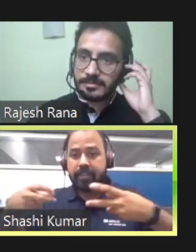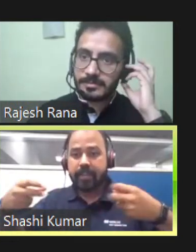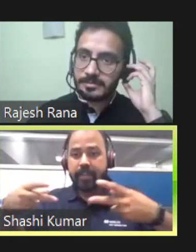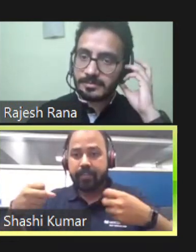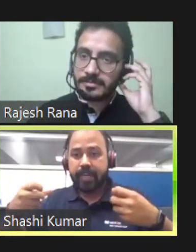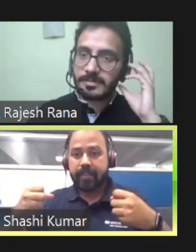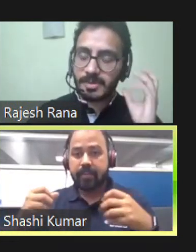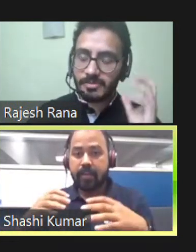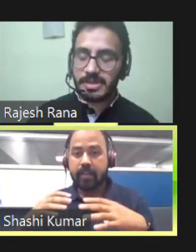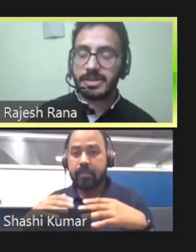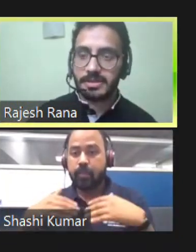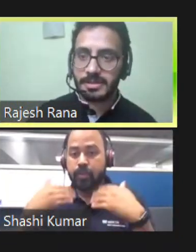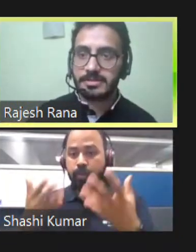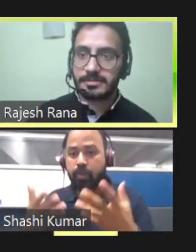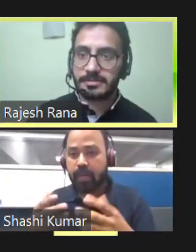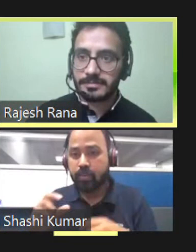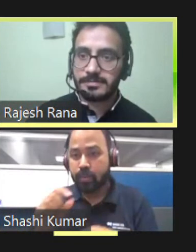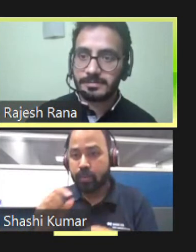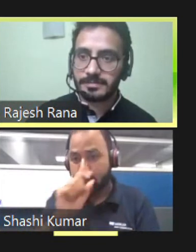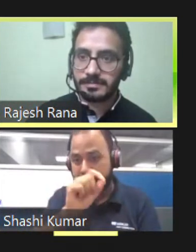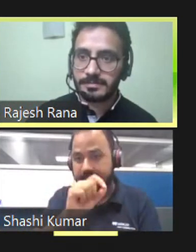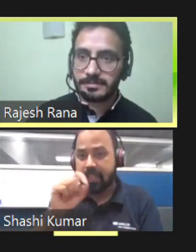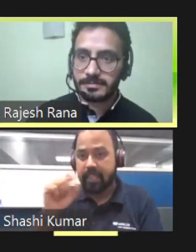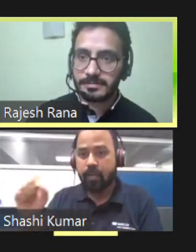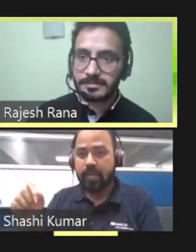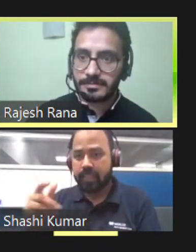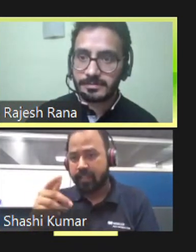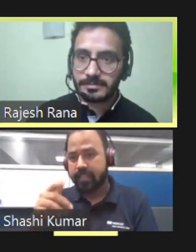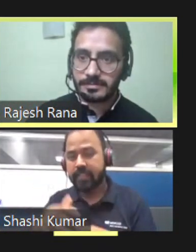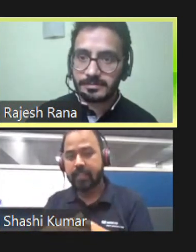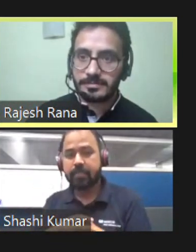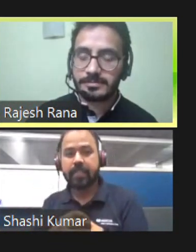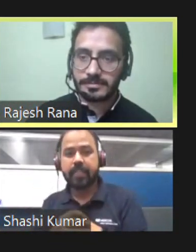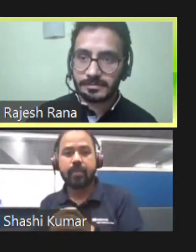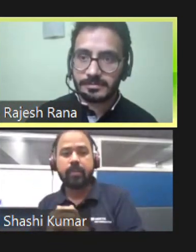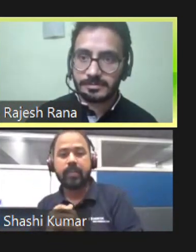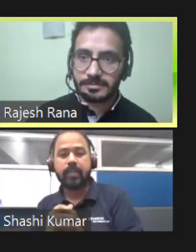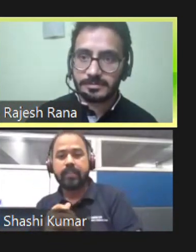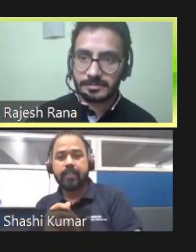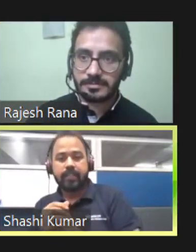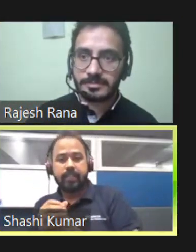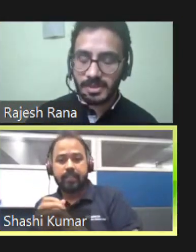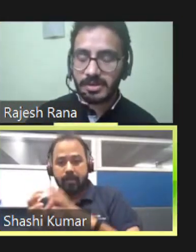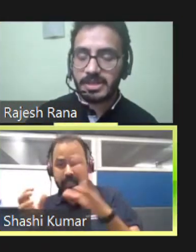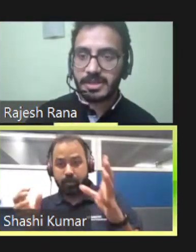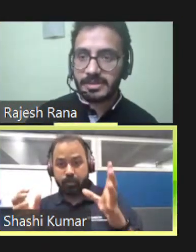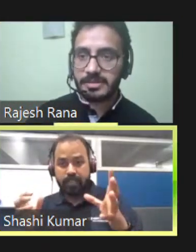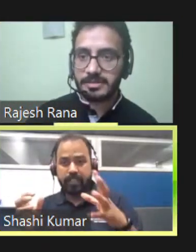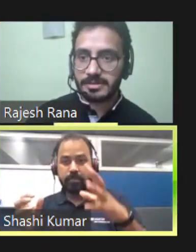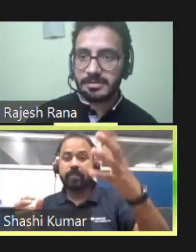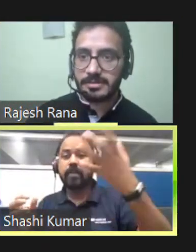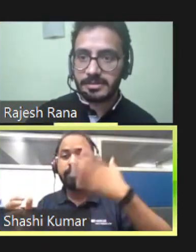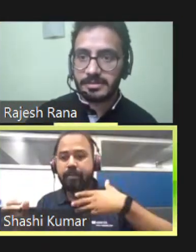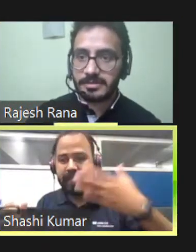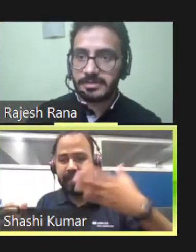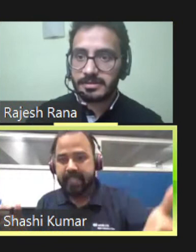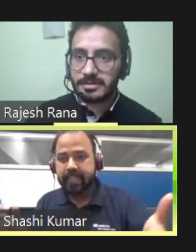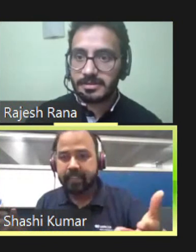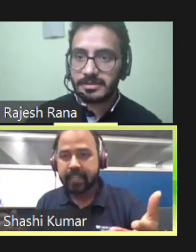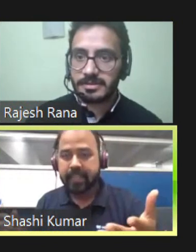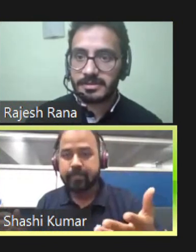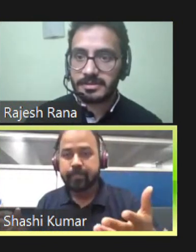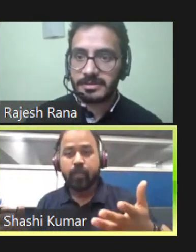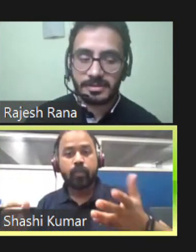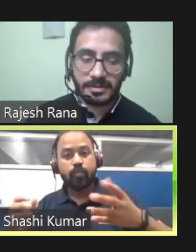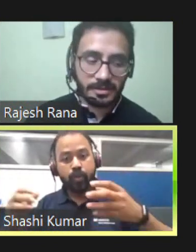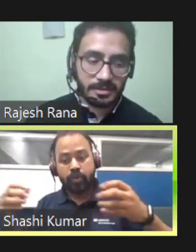subtitles आते हैं, right? Right. वो नीचे लिखा हुआ आता है. राजेश, आपने देखा होगा कि Zoom सेशन में जब हम